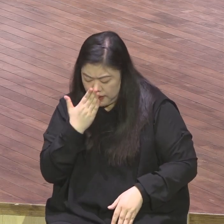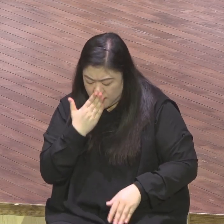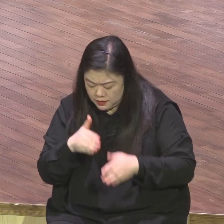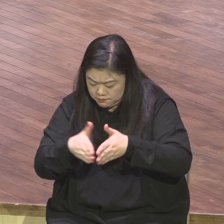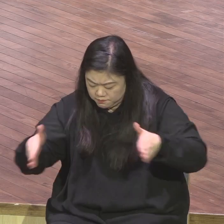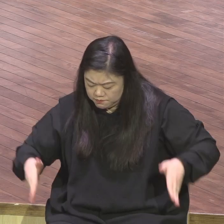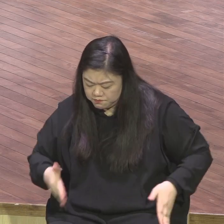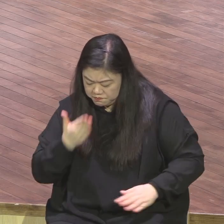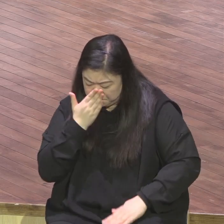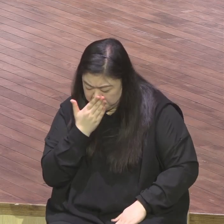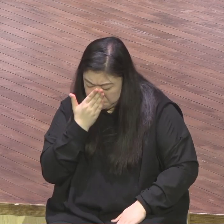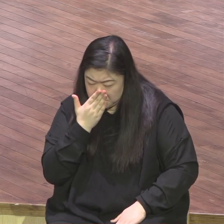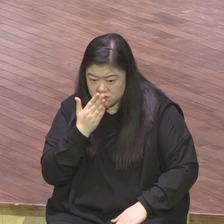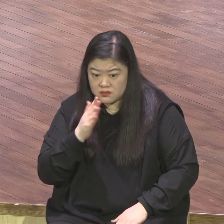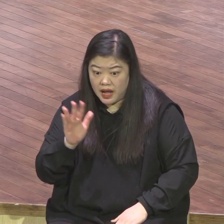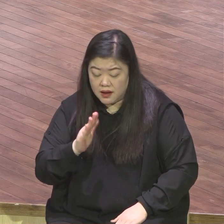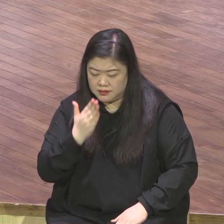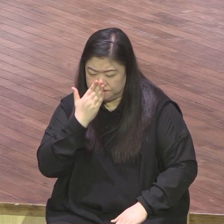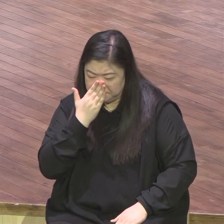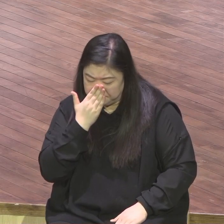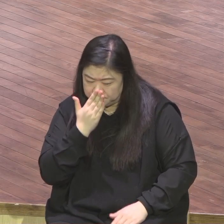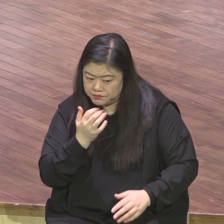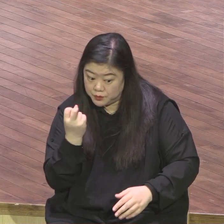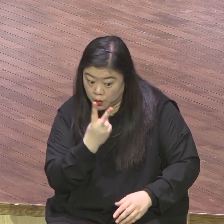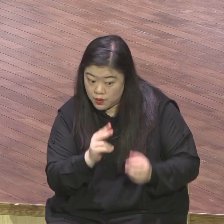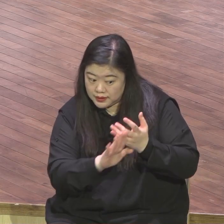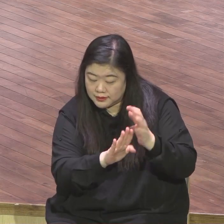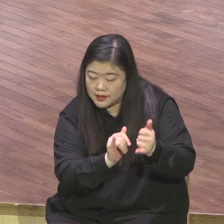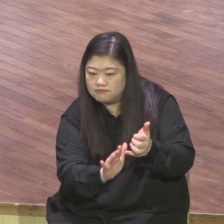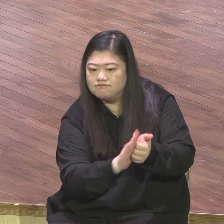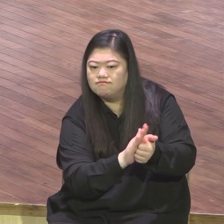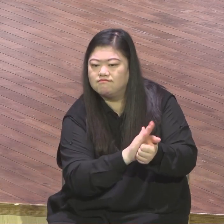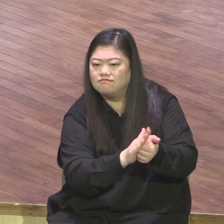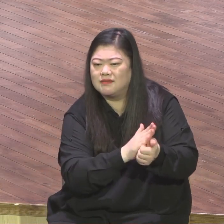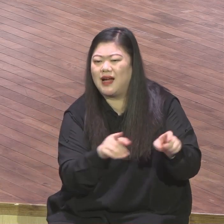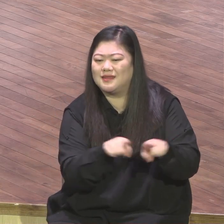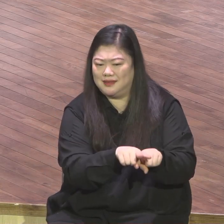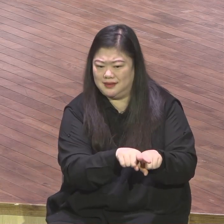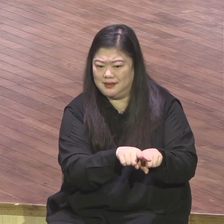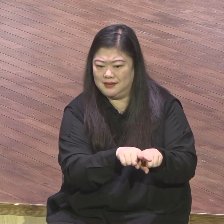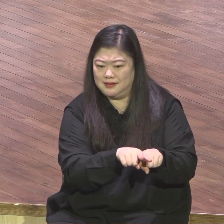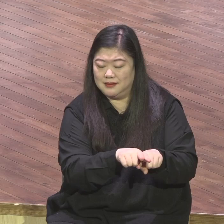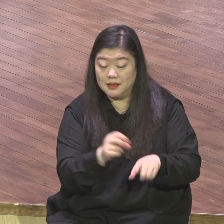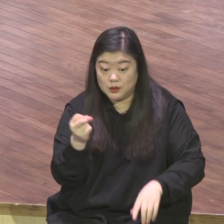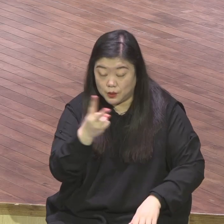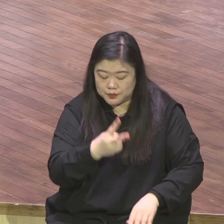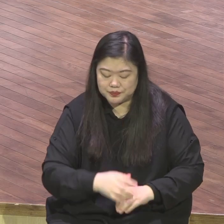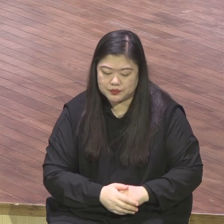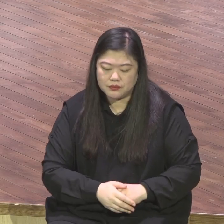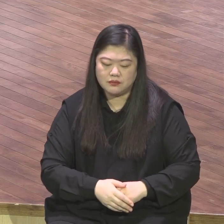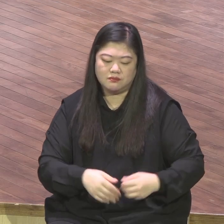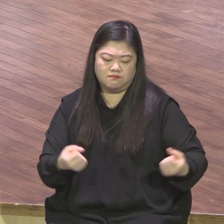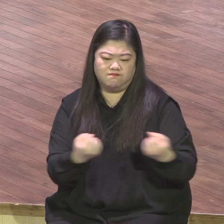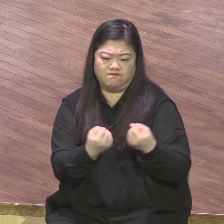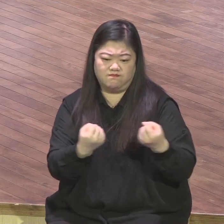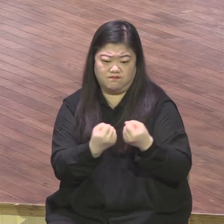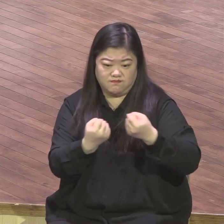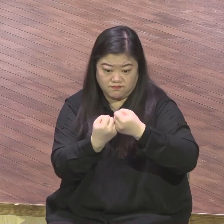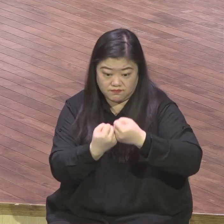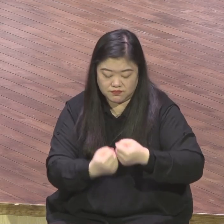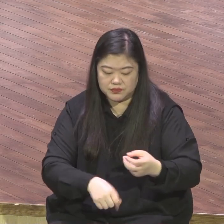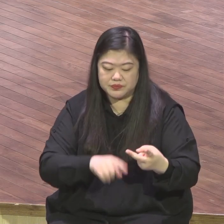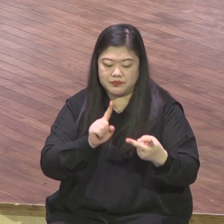이 겸손이에요. 다툼이나 허영은 뭐요? 자기를 나타내는 성향, 자기를 드러내려는 성향이